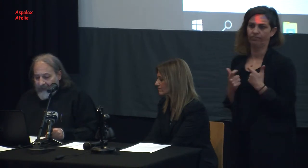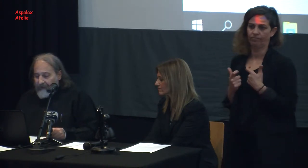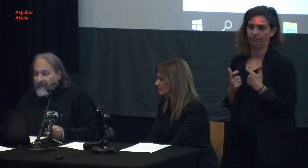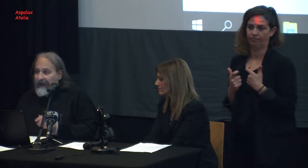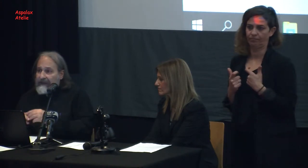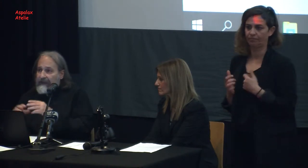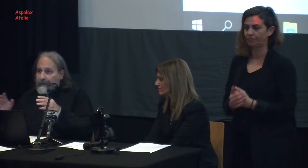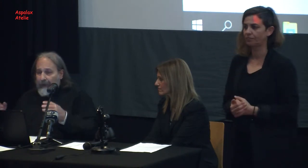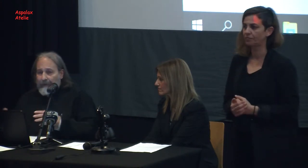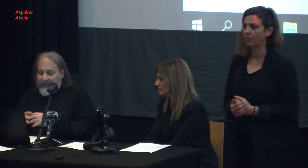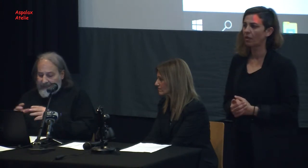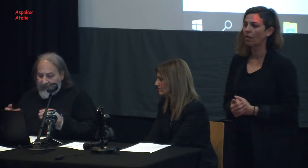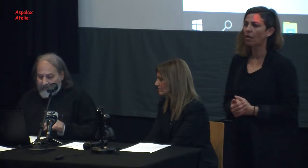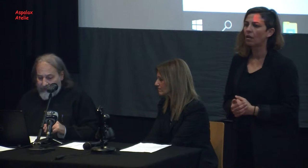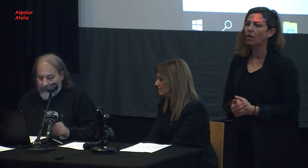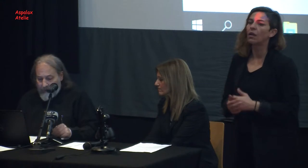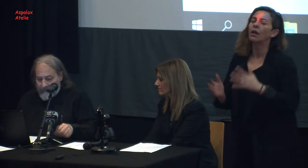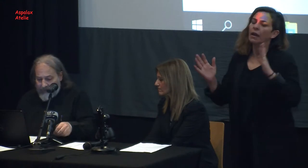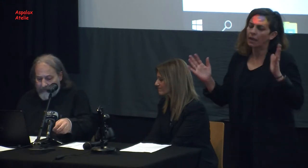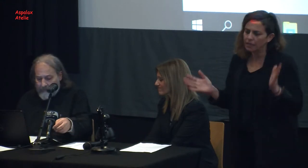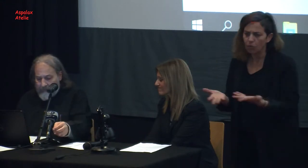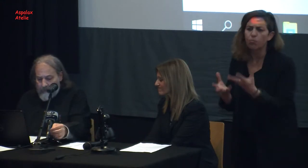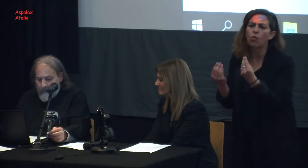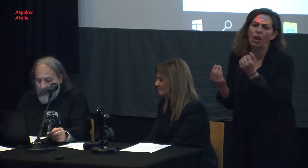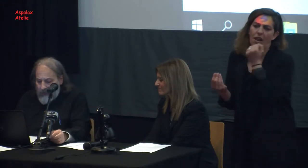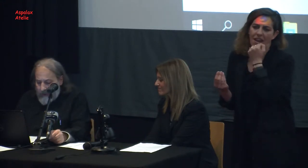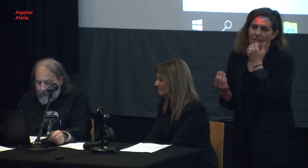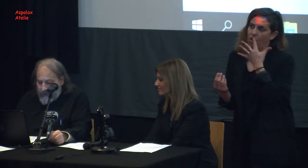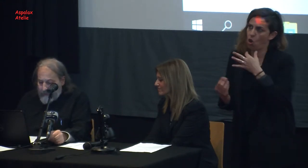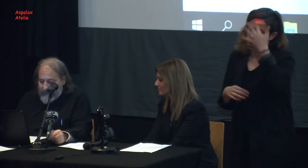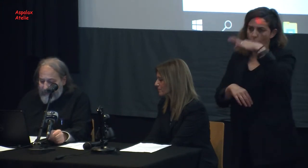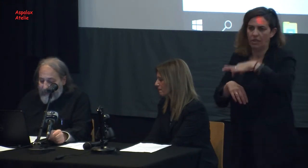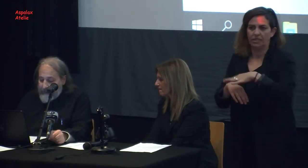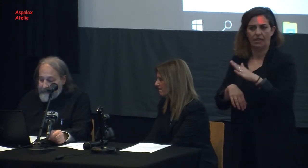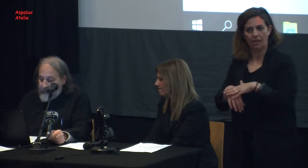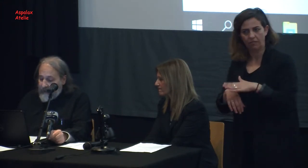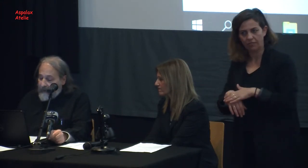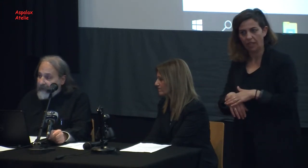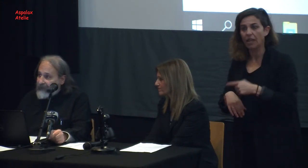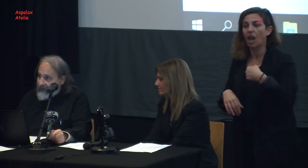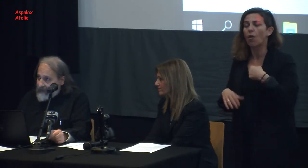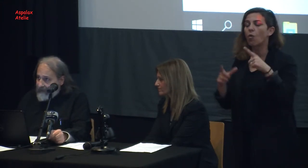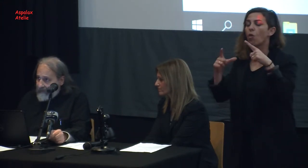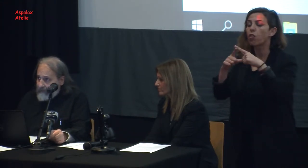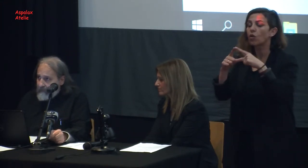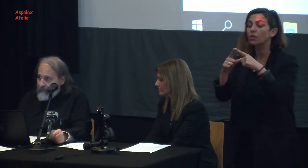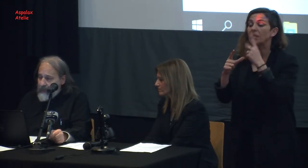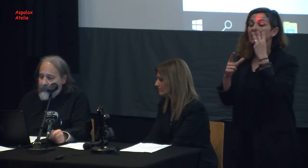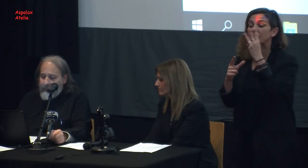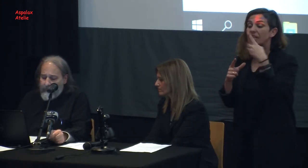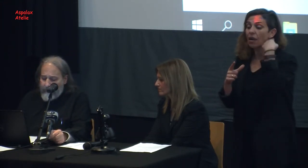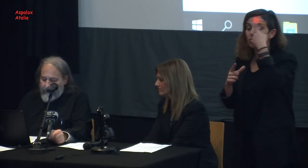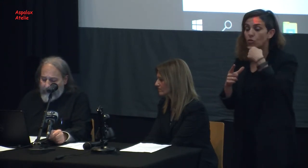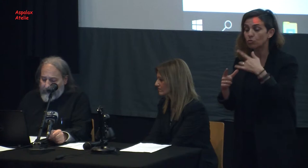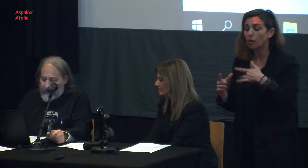Σε όλη αυτή τη φάση, είπαμε με τις γκάφες και με όλα αυτά, δοκίμασα 3 ψυχοθεραπευτές.